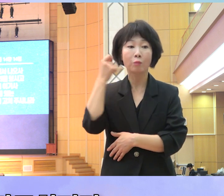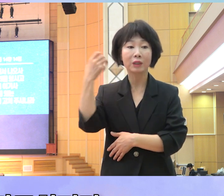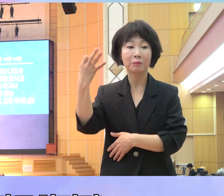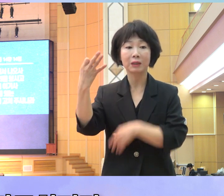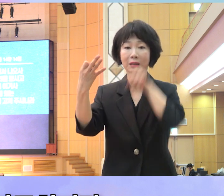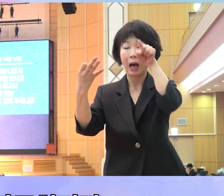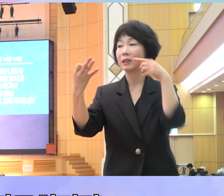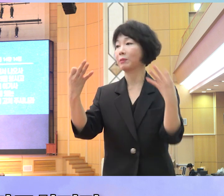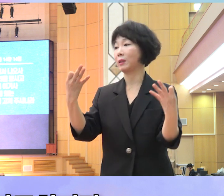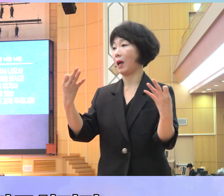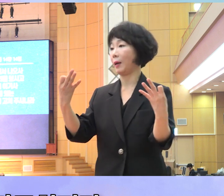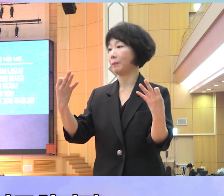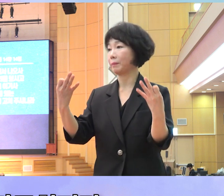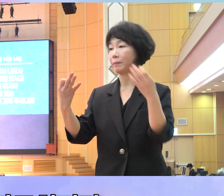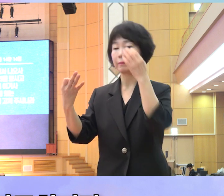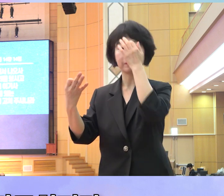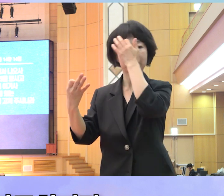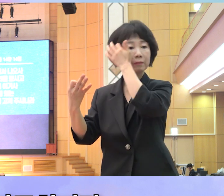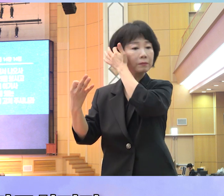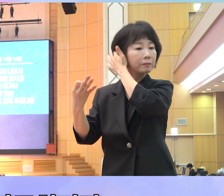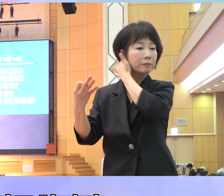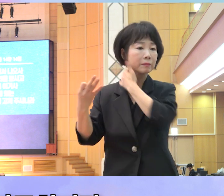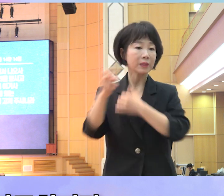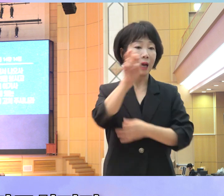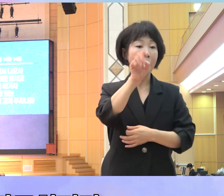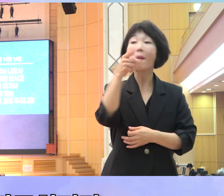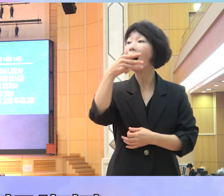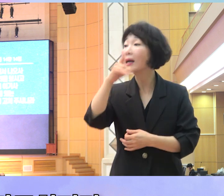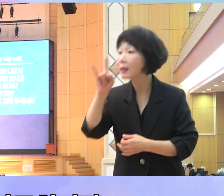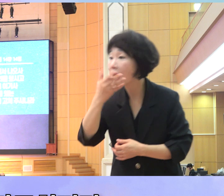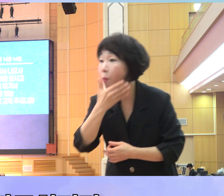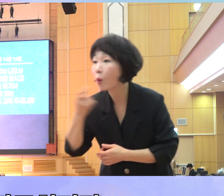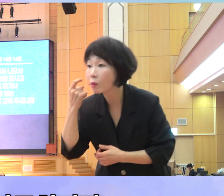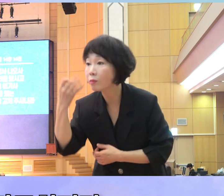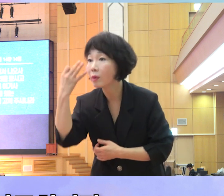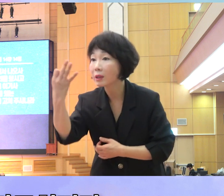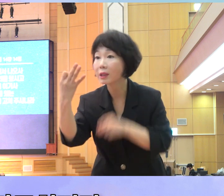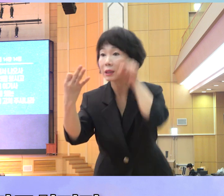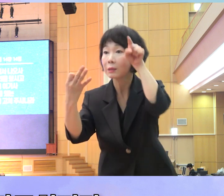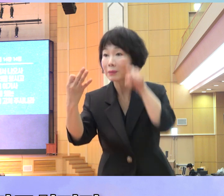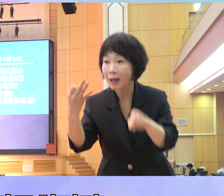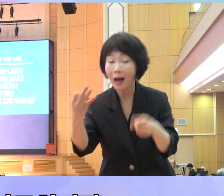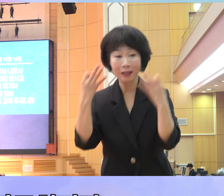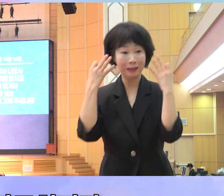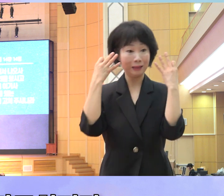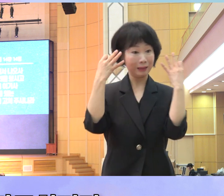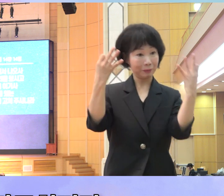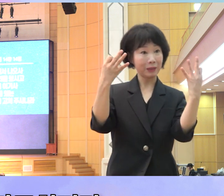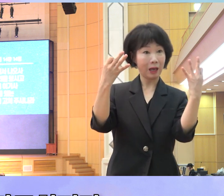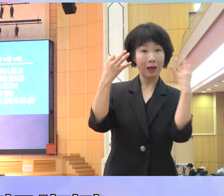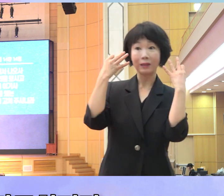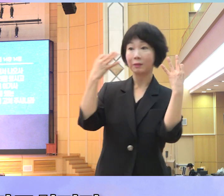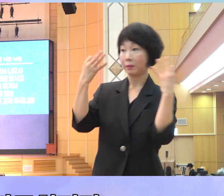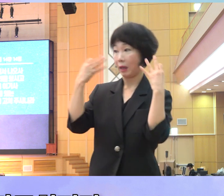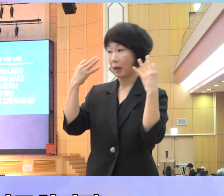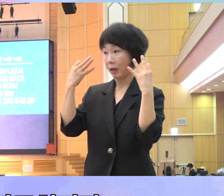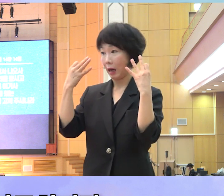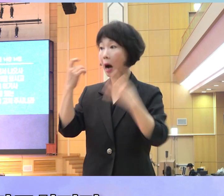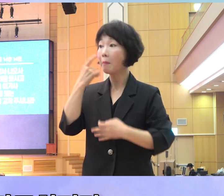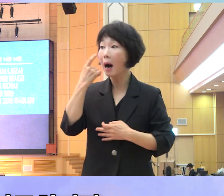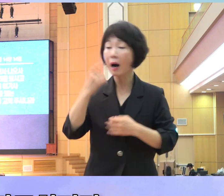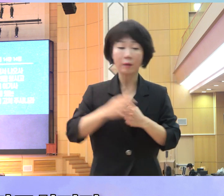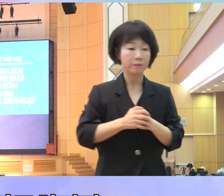지금 저희가 본문은 마가복음 6장 34절인데요. 똑같은 말씀이 마태복음 14장 14절에 있는